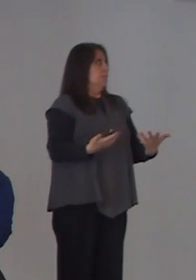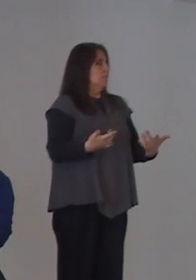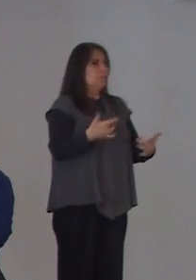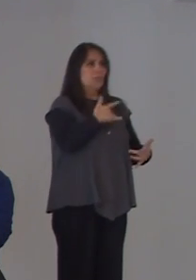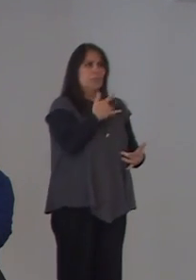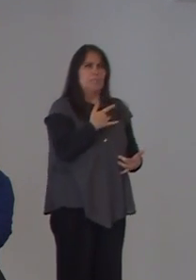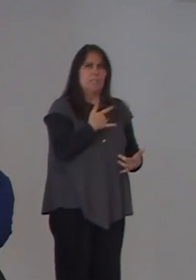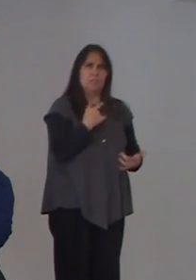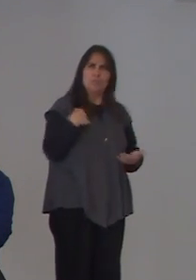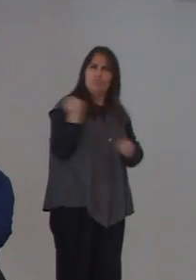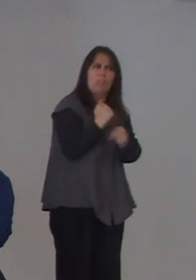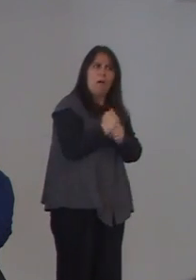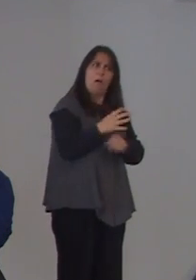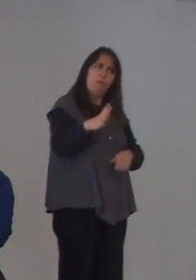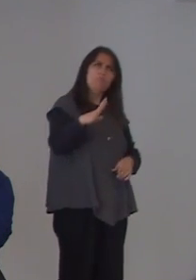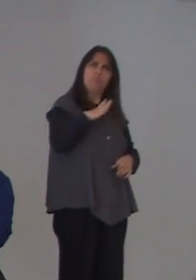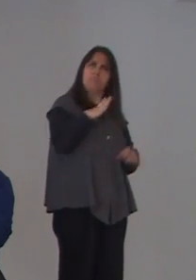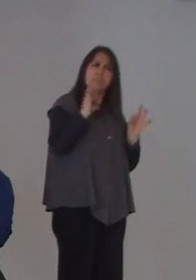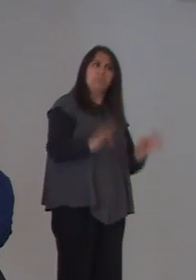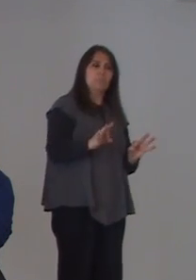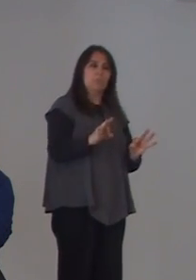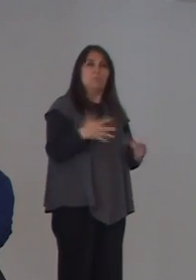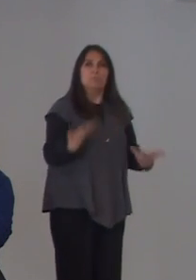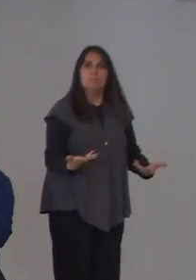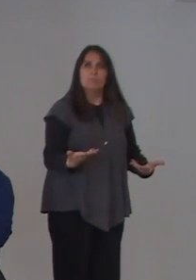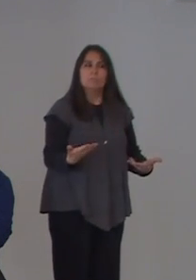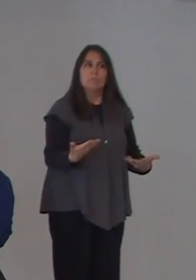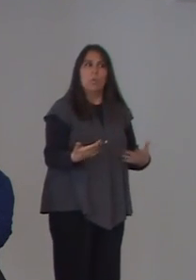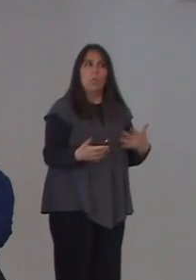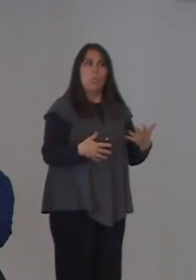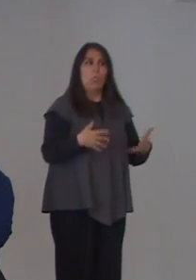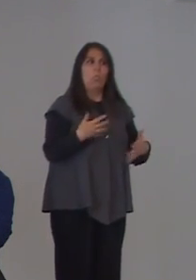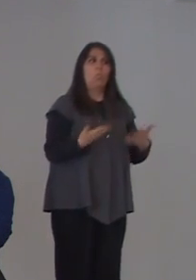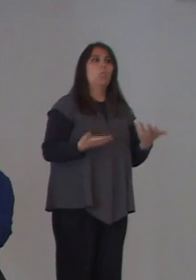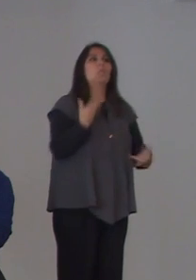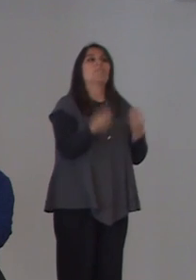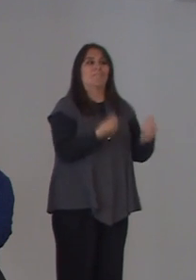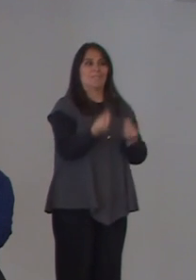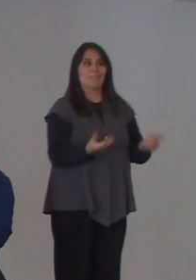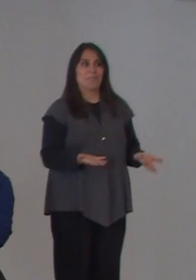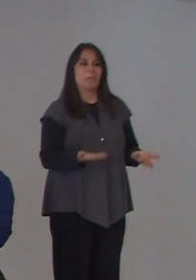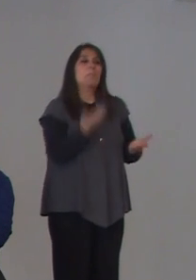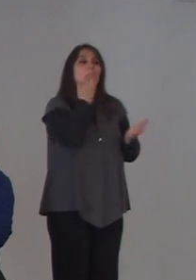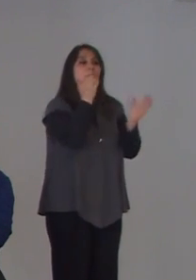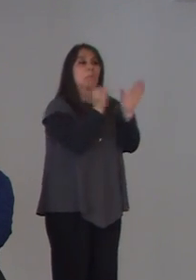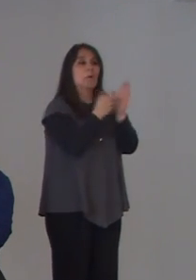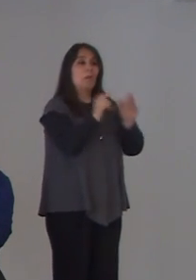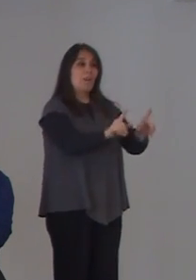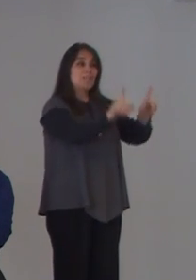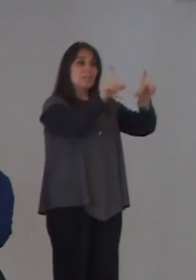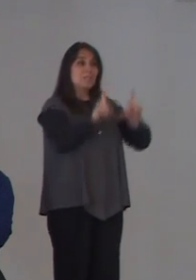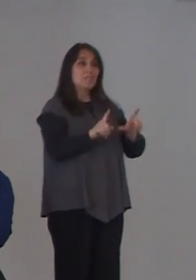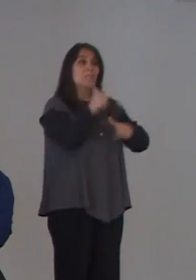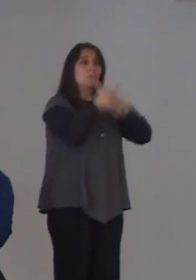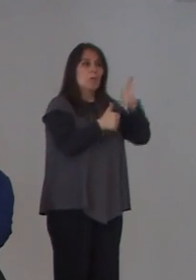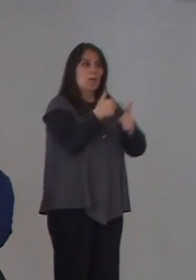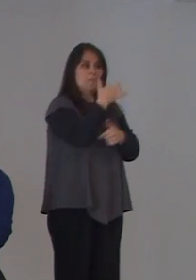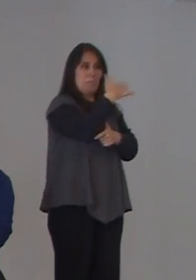porque en el caso de algunas licenciaturas, como las licenciaturas de la básica